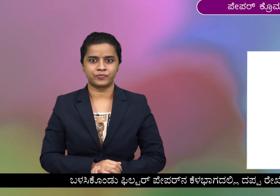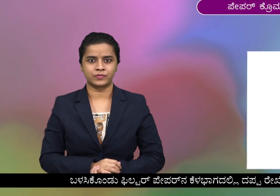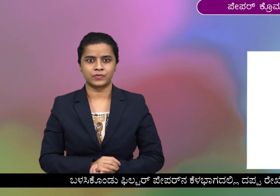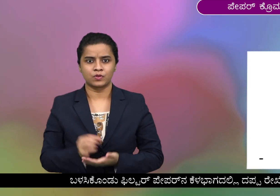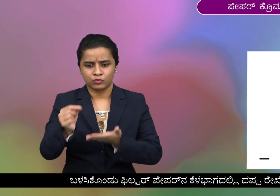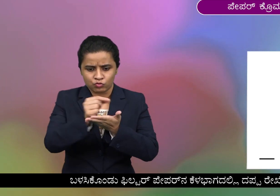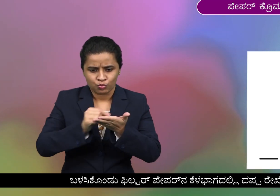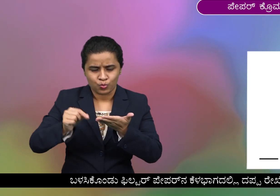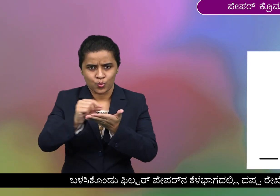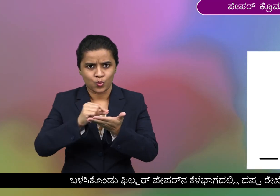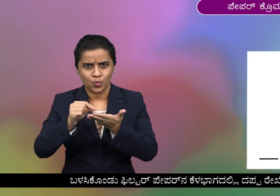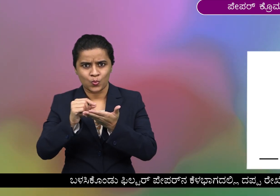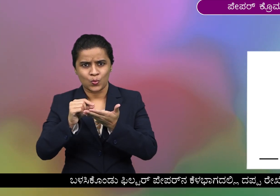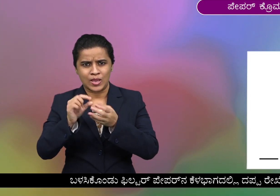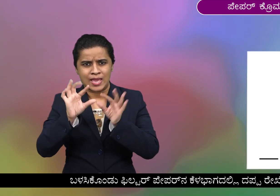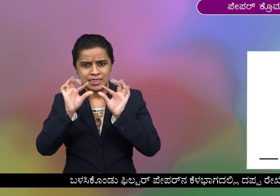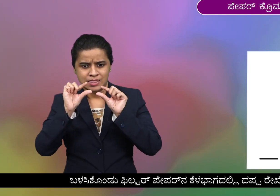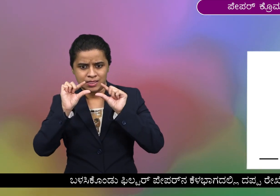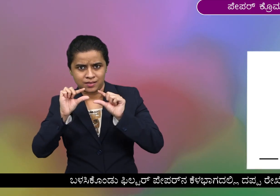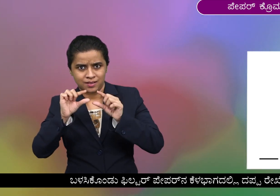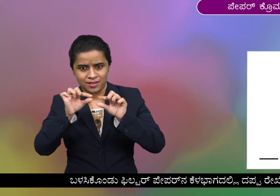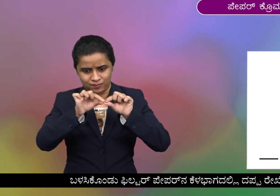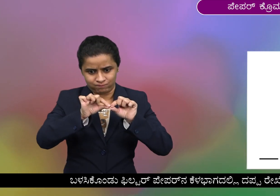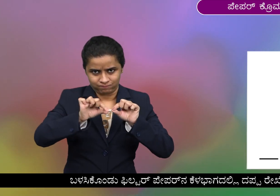ಪೇಪರ್ನ ಕೆಳಭಾಗದಲ್ಲಿ ದಪ್ಪ ರೇಖೆಯನ್ನು ಎಳೆಯಿರಿ.